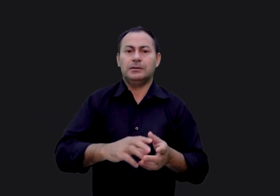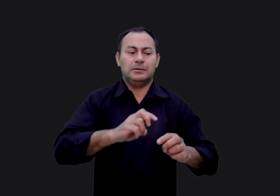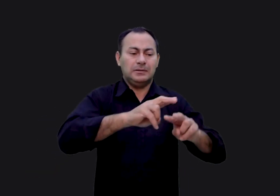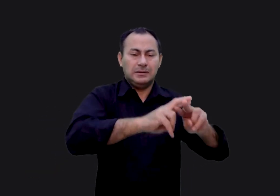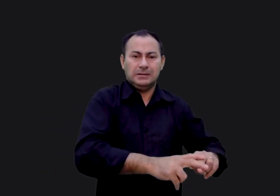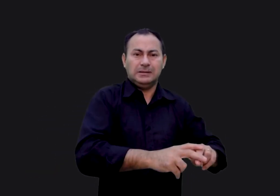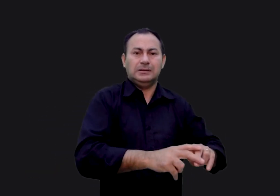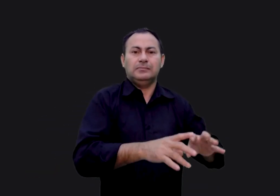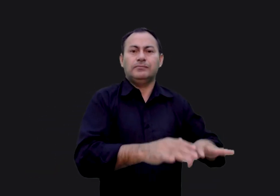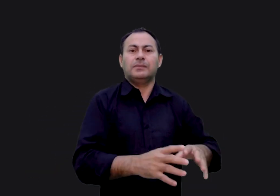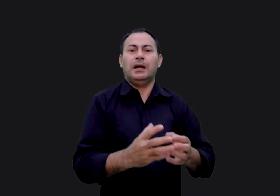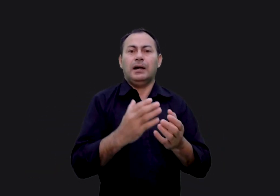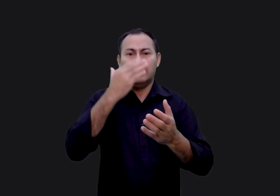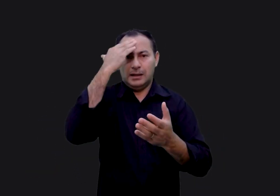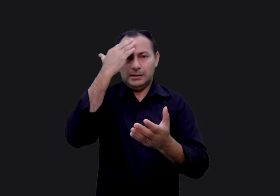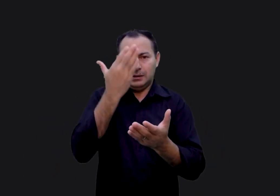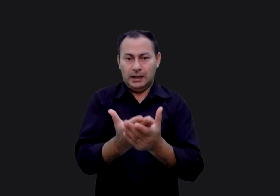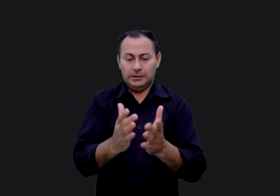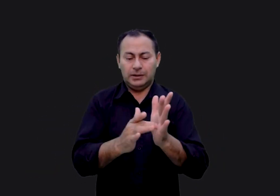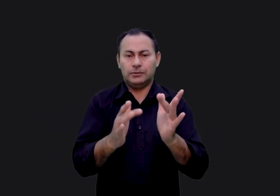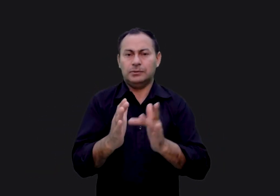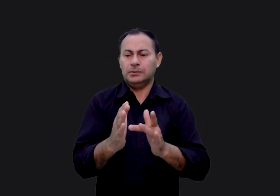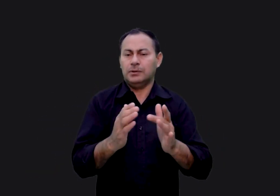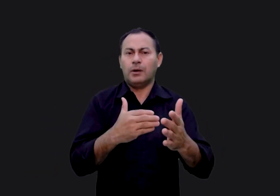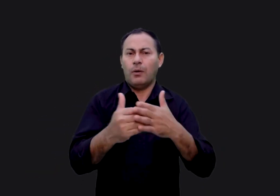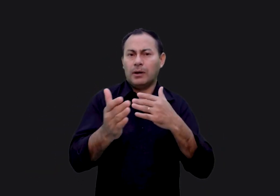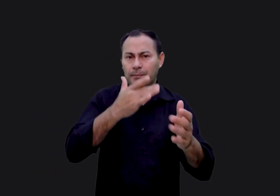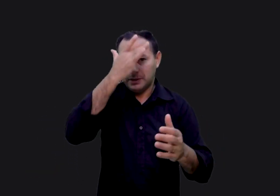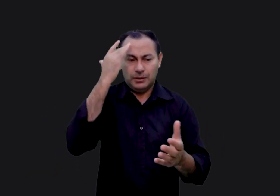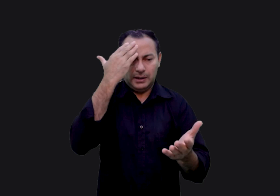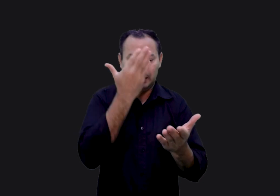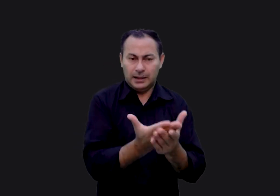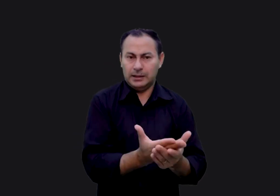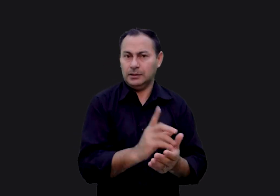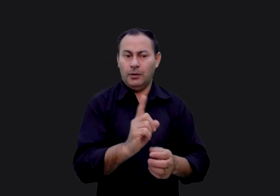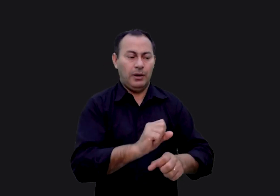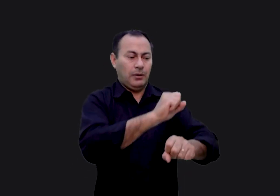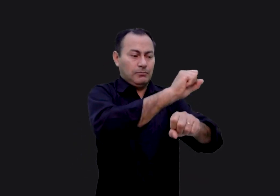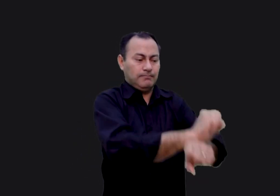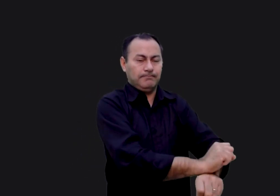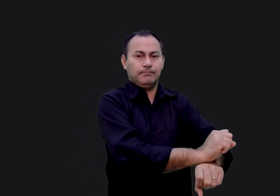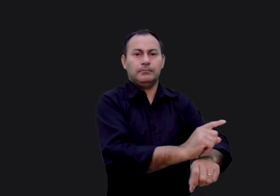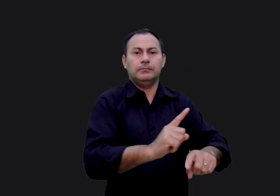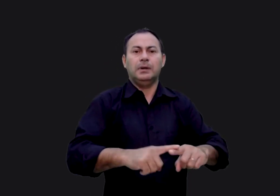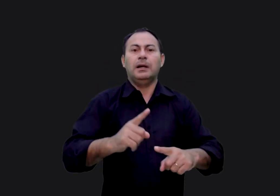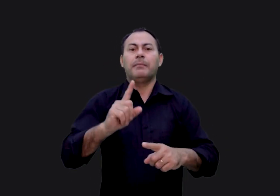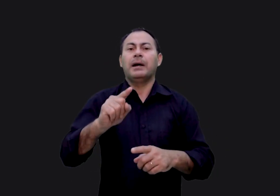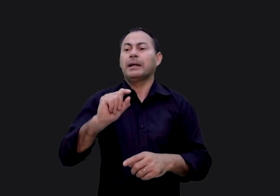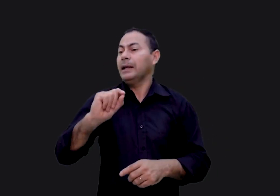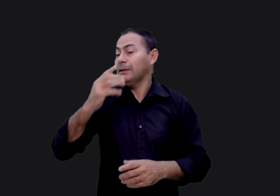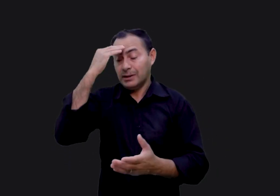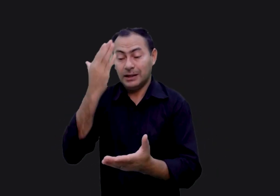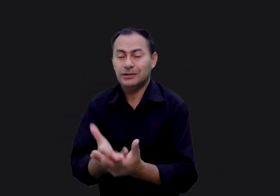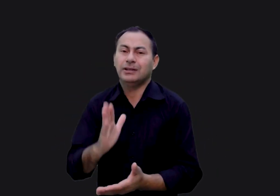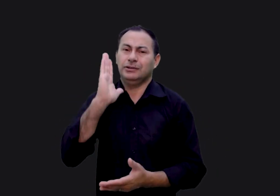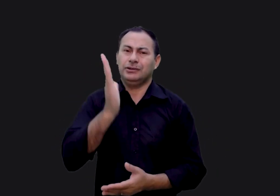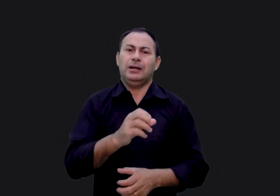em Jesus Cristo. Qualquer pessoa que crer não é condenado, mas se não crer em Jesus Cristo já está condenado.